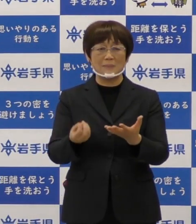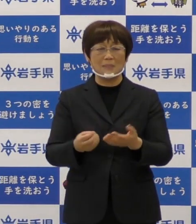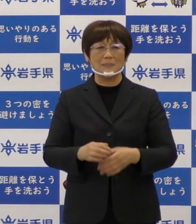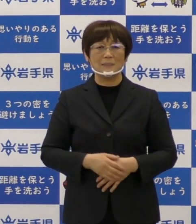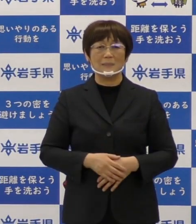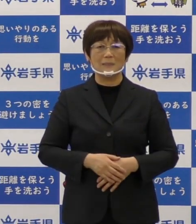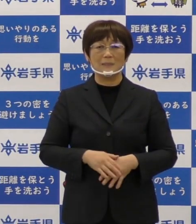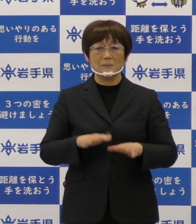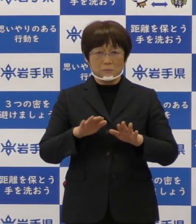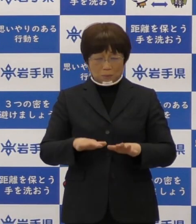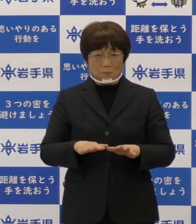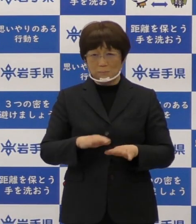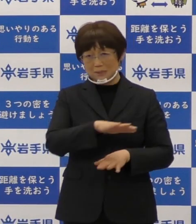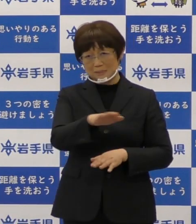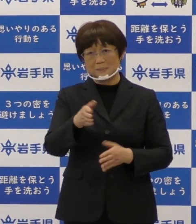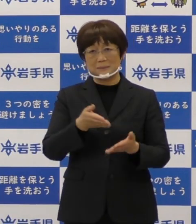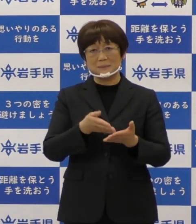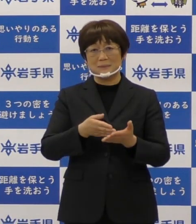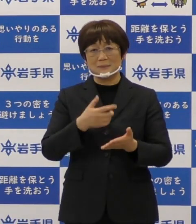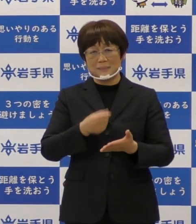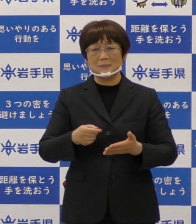それにつきます。